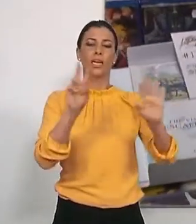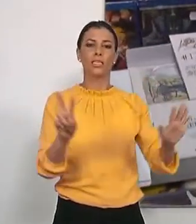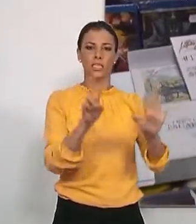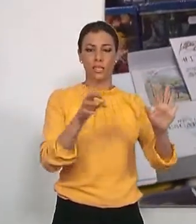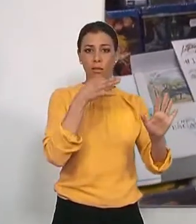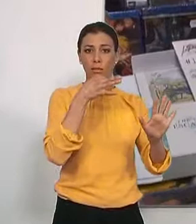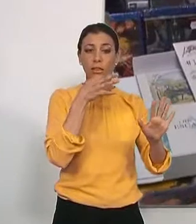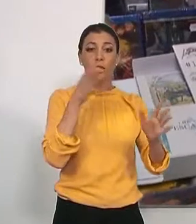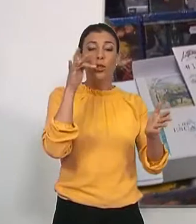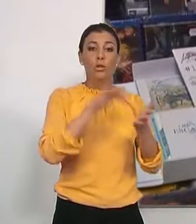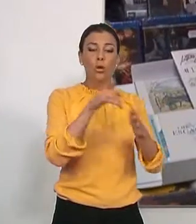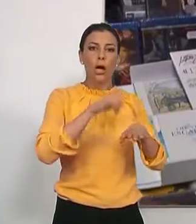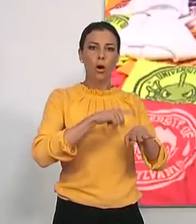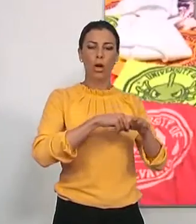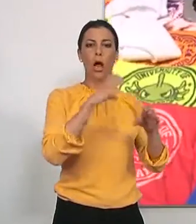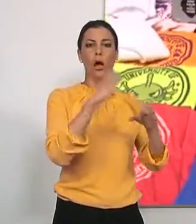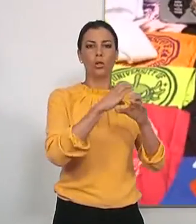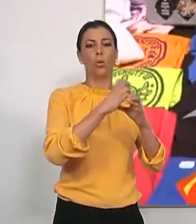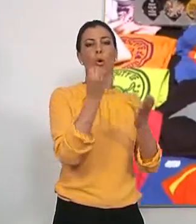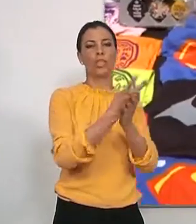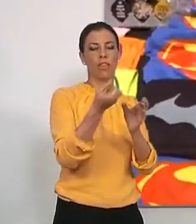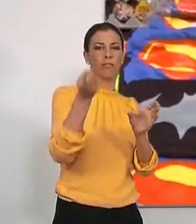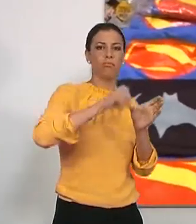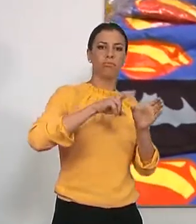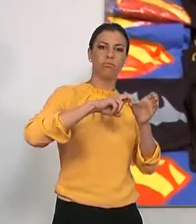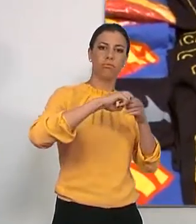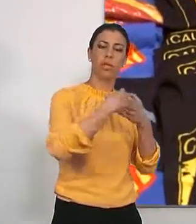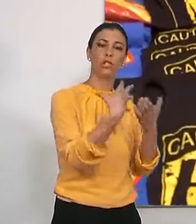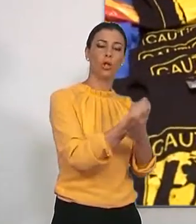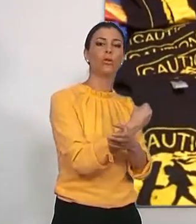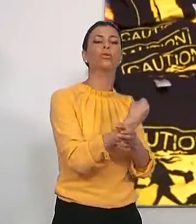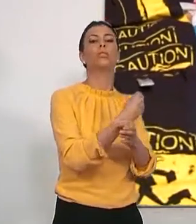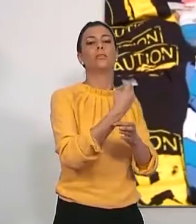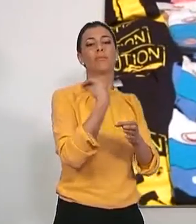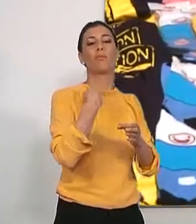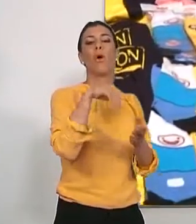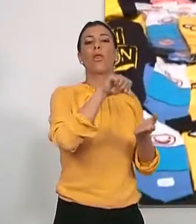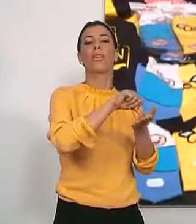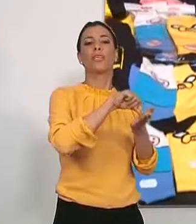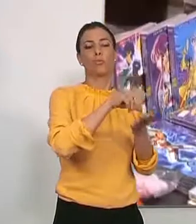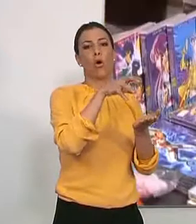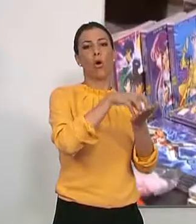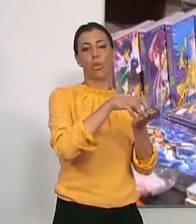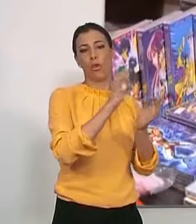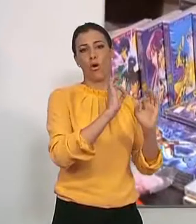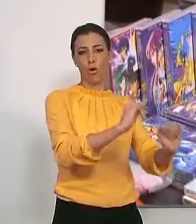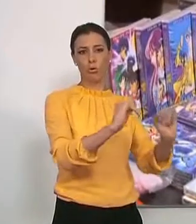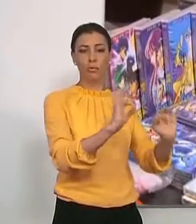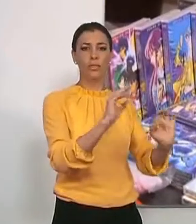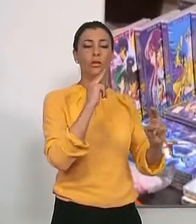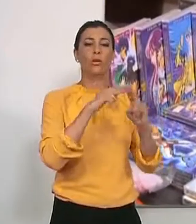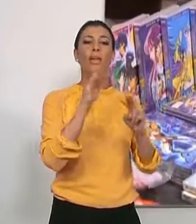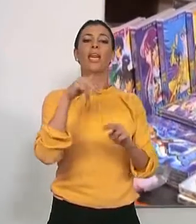a las 7 de la tarde hora en la que el autobús recogerá a los participantes en la parada del centro de ocio